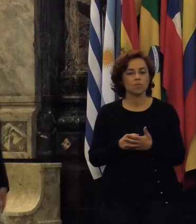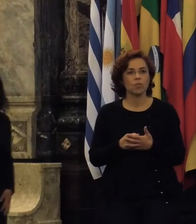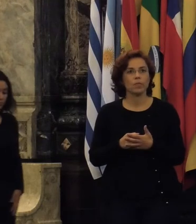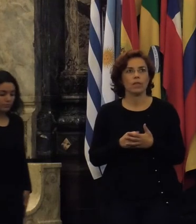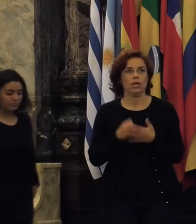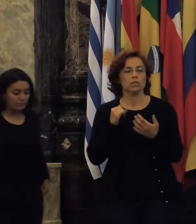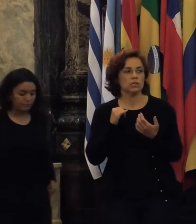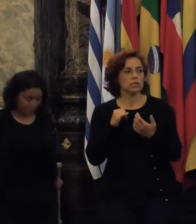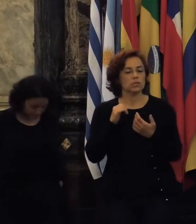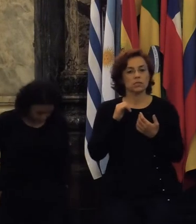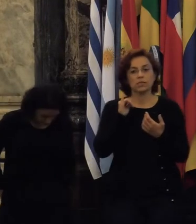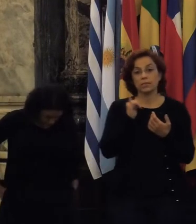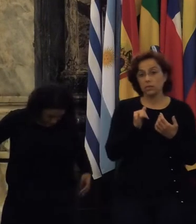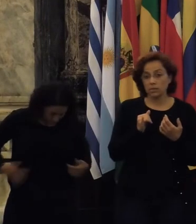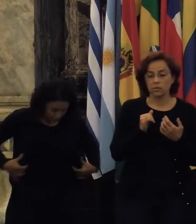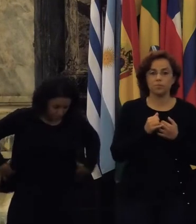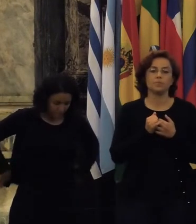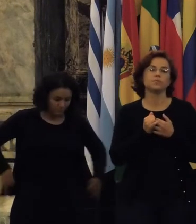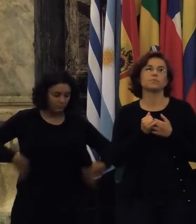si fuera que